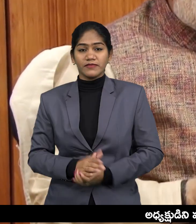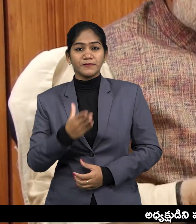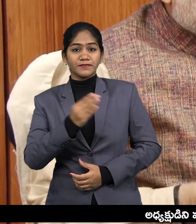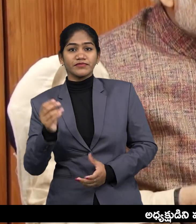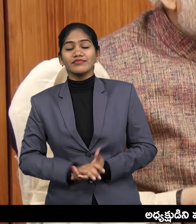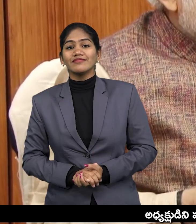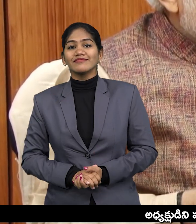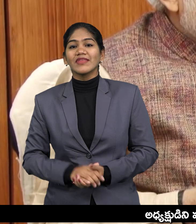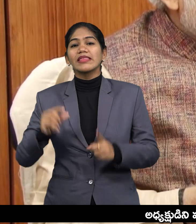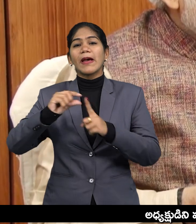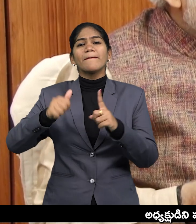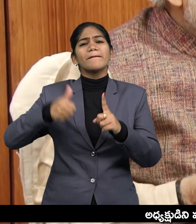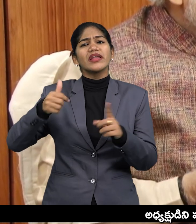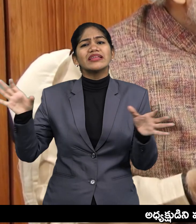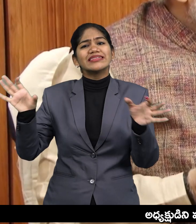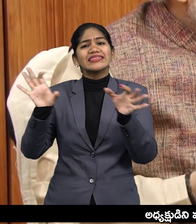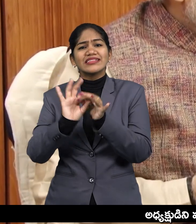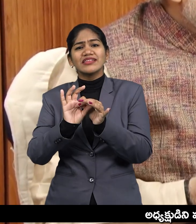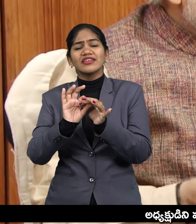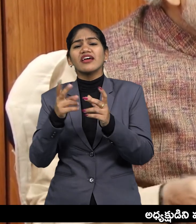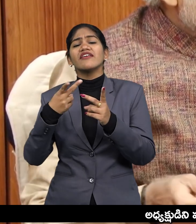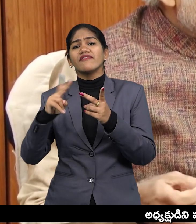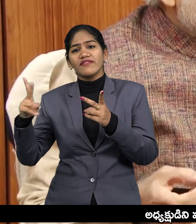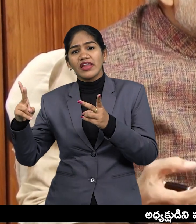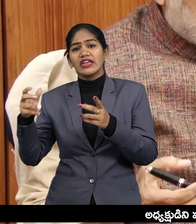అధ్యక్షుణ్ణి మంత్రిమండలితో అనుసంధానిస్తారు.